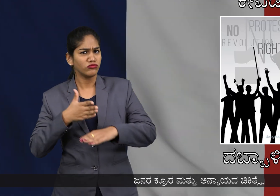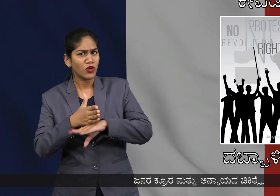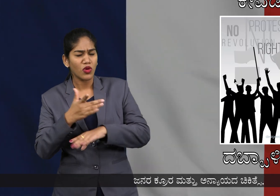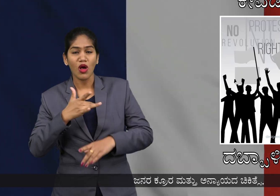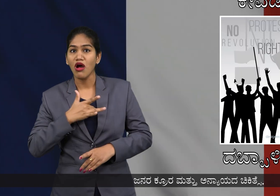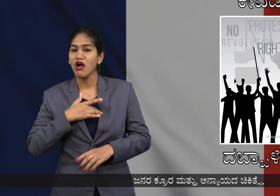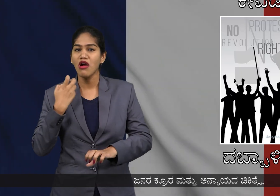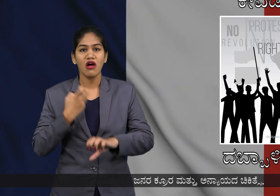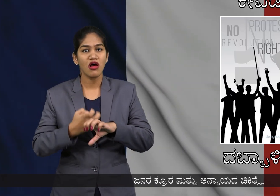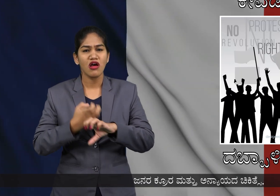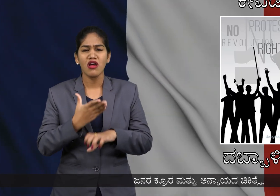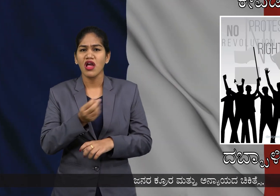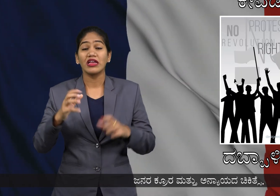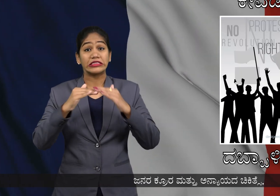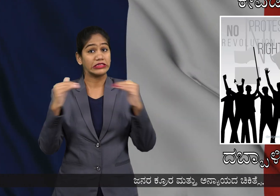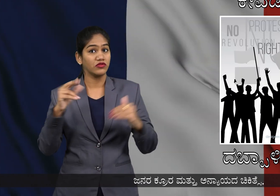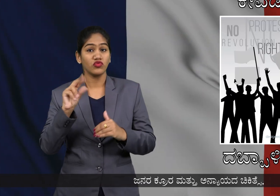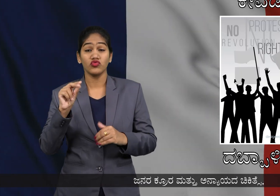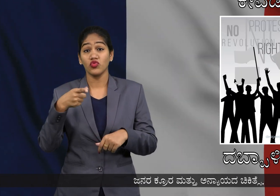ಜನರ ಕ್ರೂರ ಮತ್ತು ಅನ್ಯಾಯದ ಚಿಕಿತ್ಸೆ.